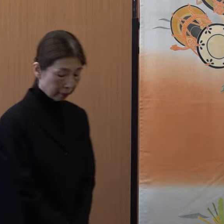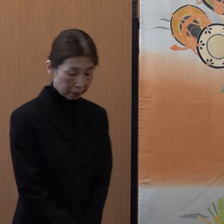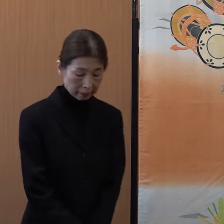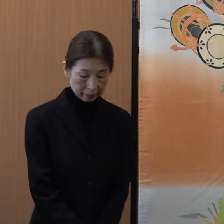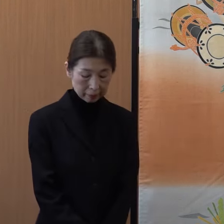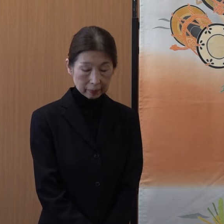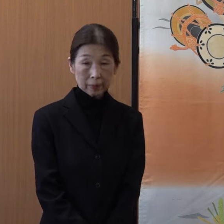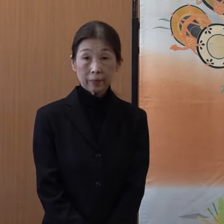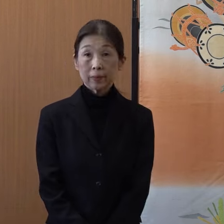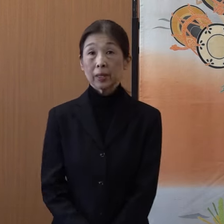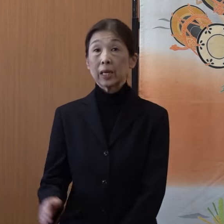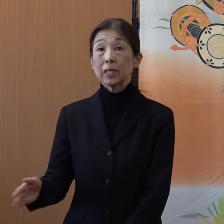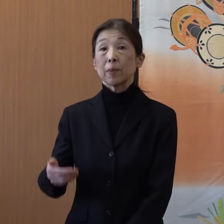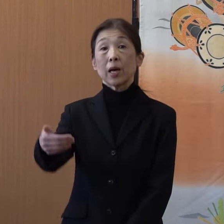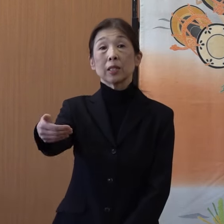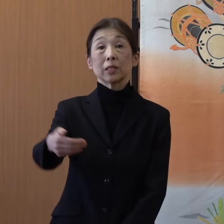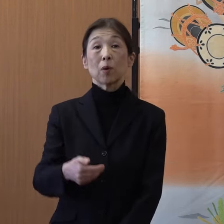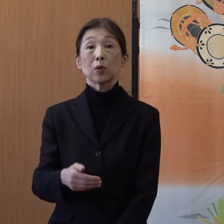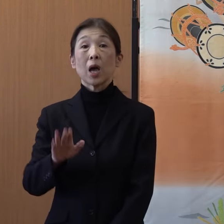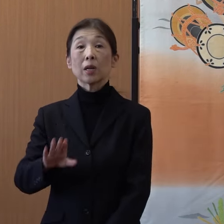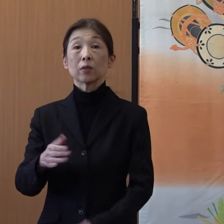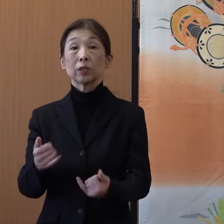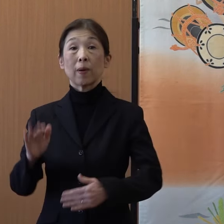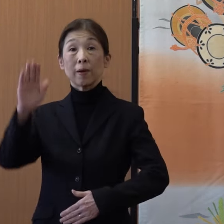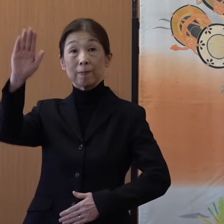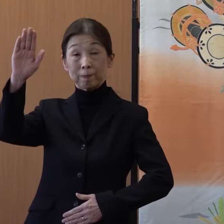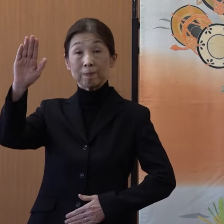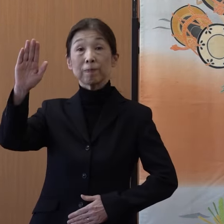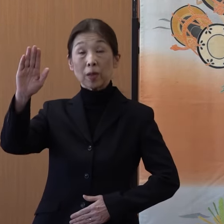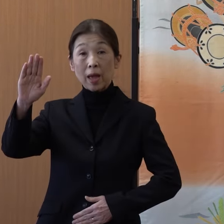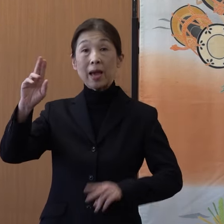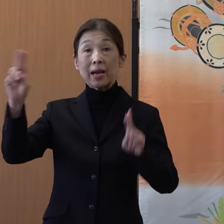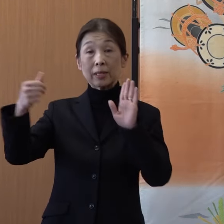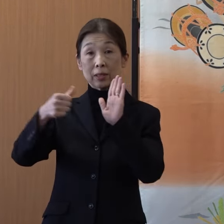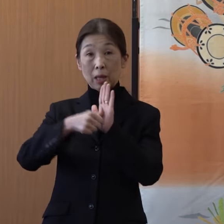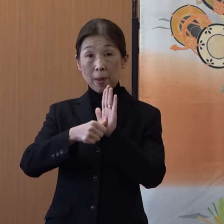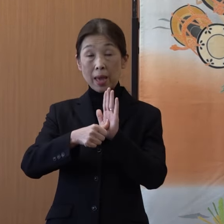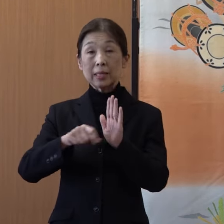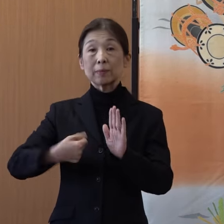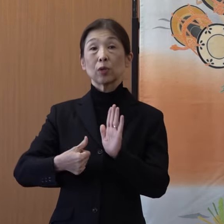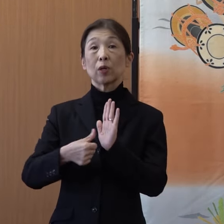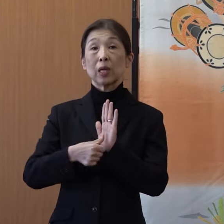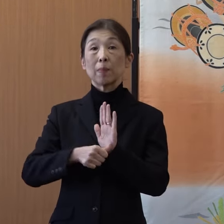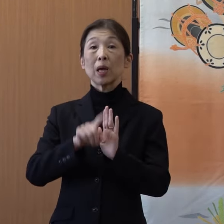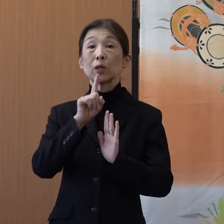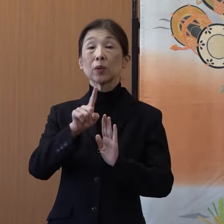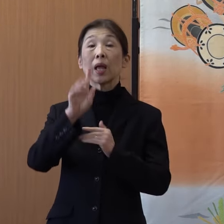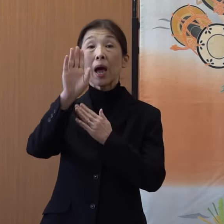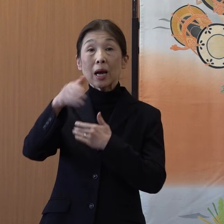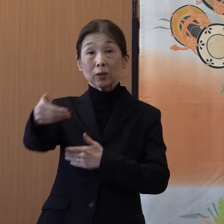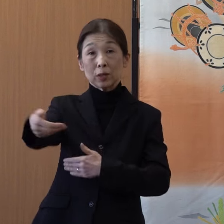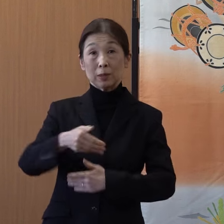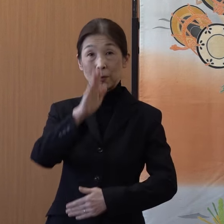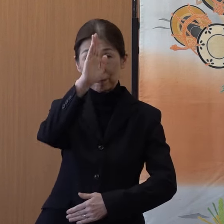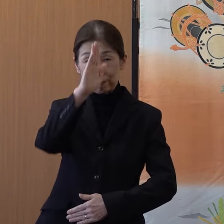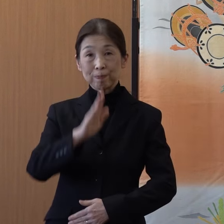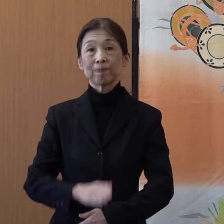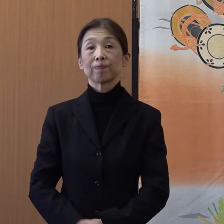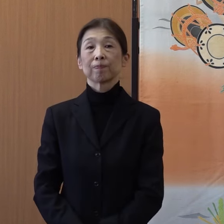それでは質問のある方は挙手の上、会社名氏名を述べてからご質問をお願いいたします。